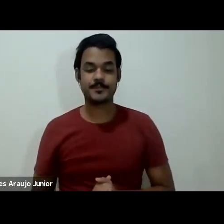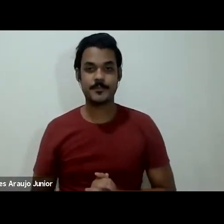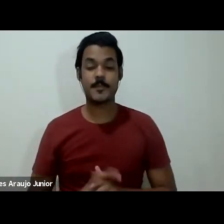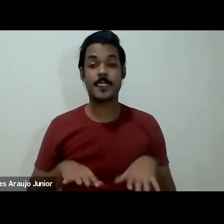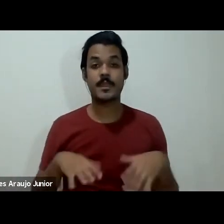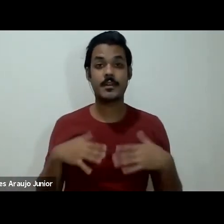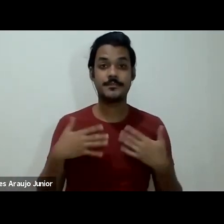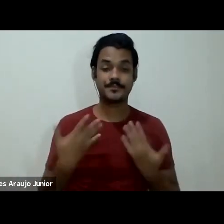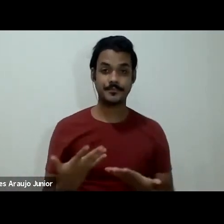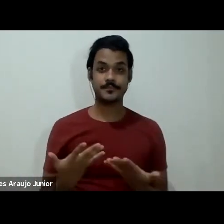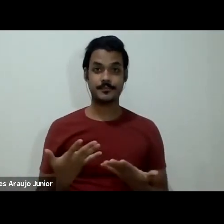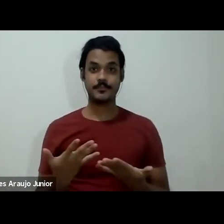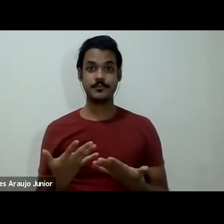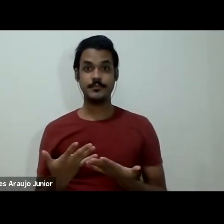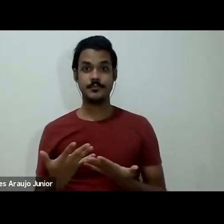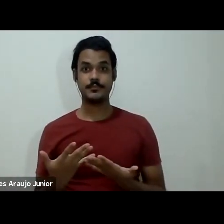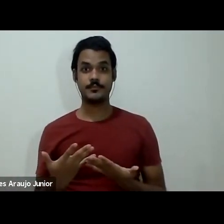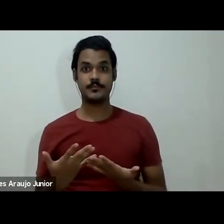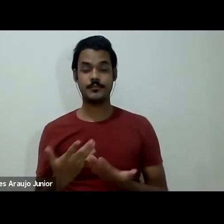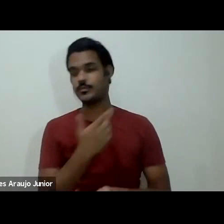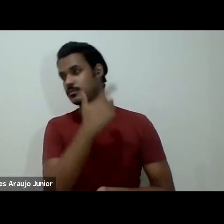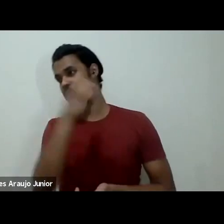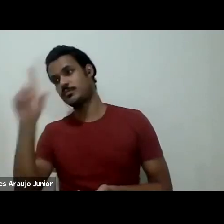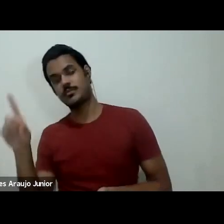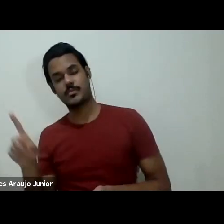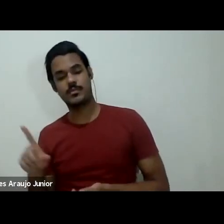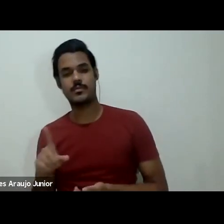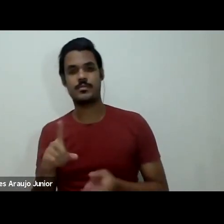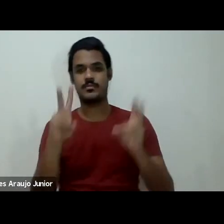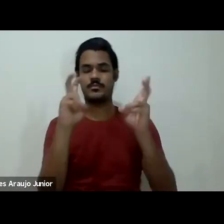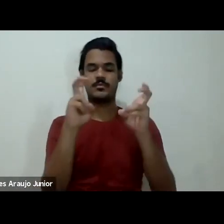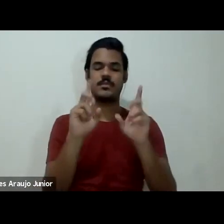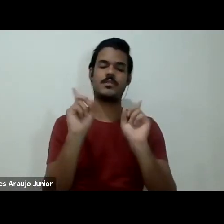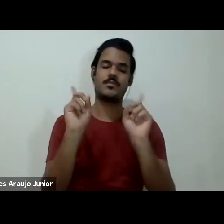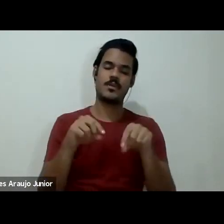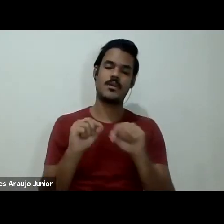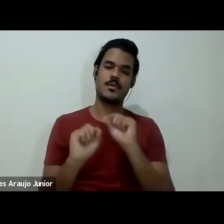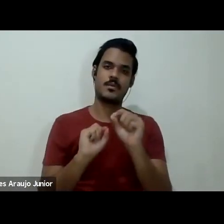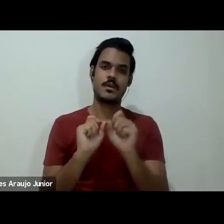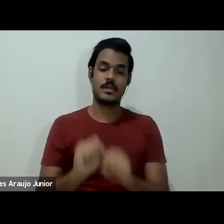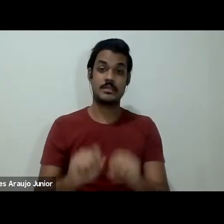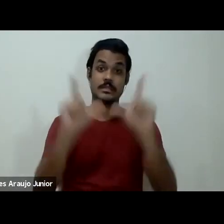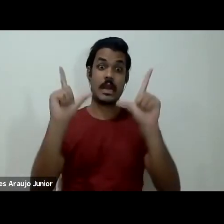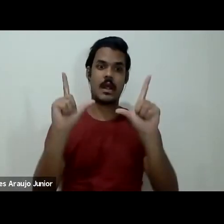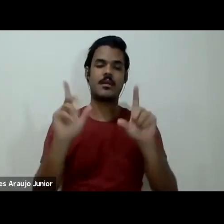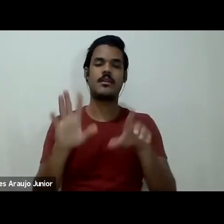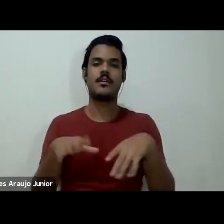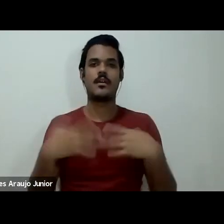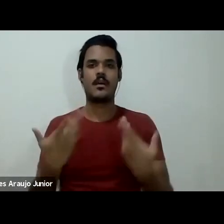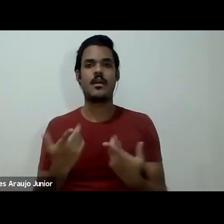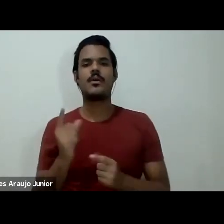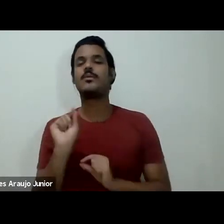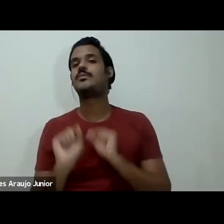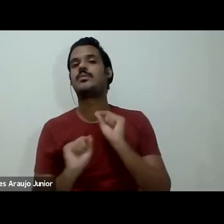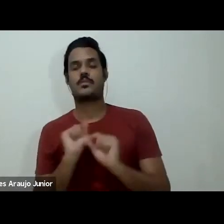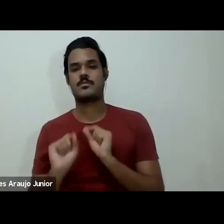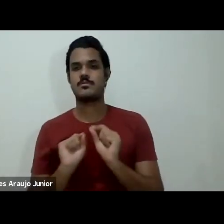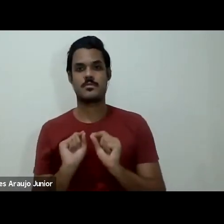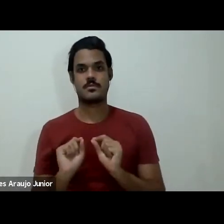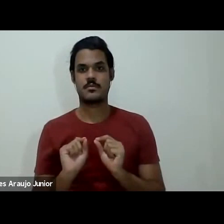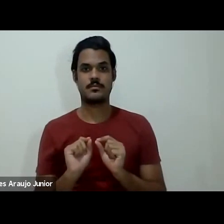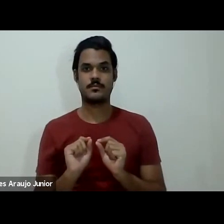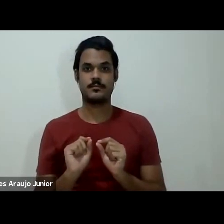então, um outro ponto de destaque é que não é um ato,